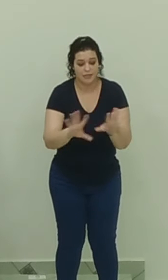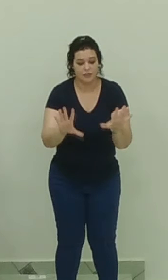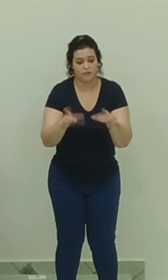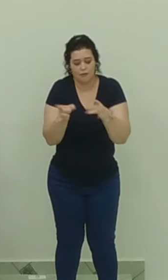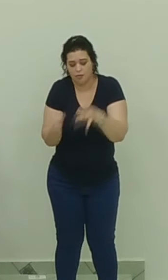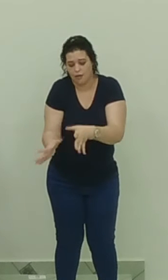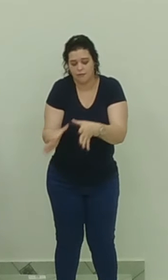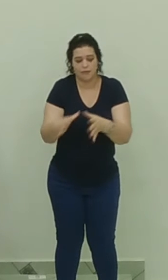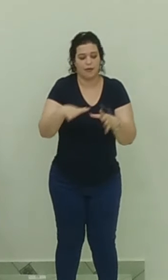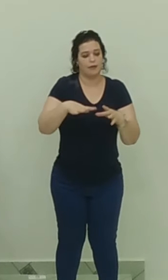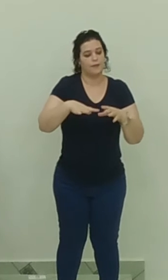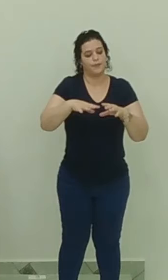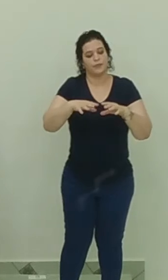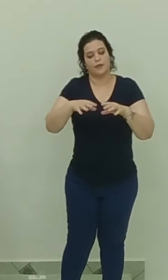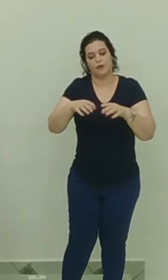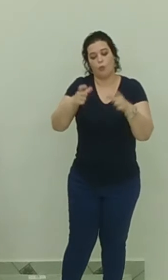jebuseus.